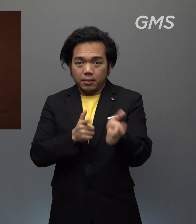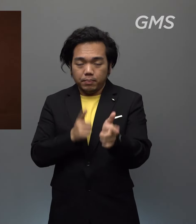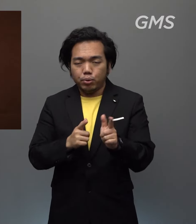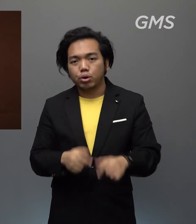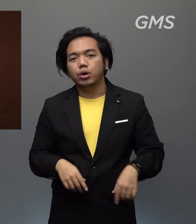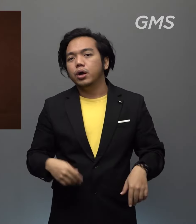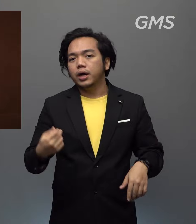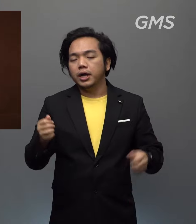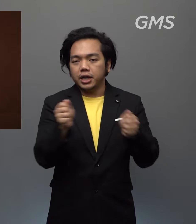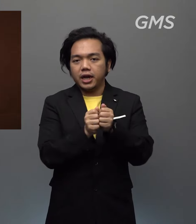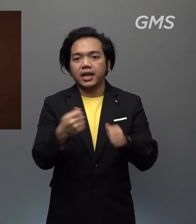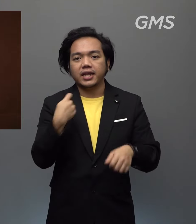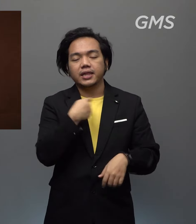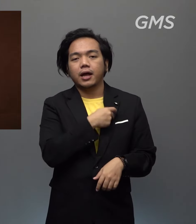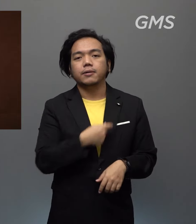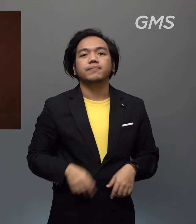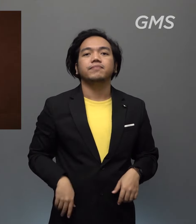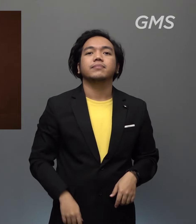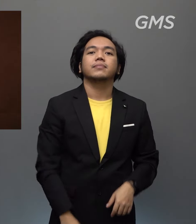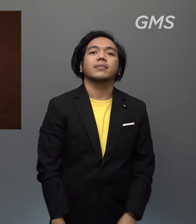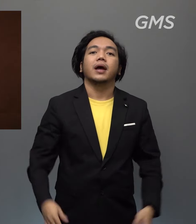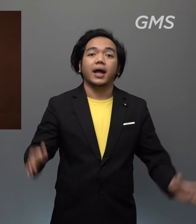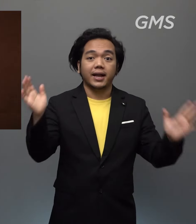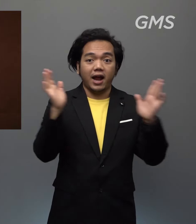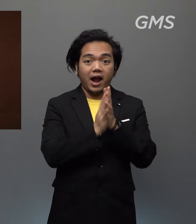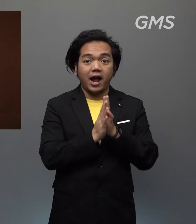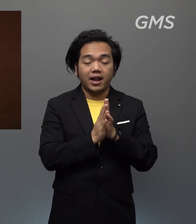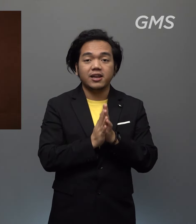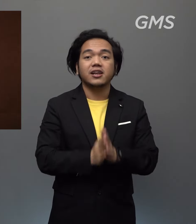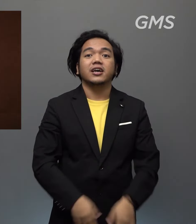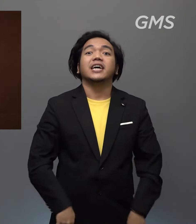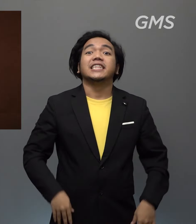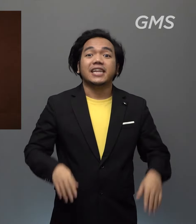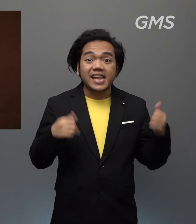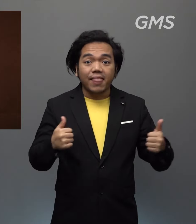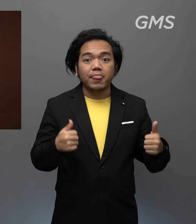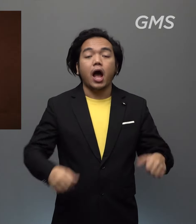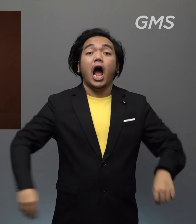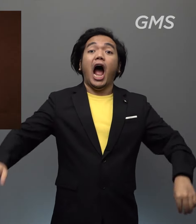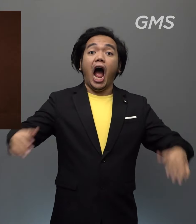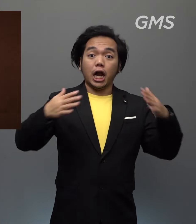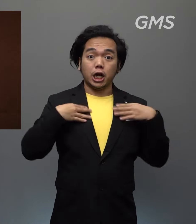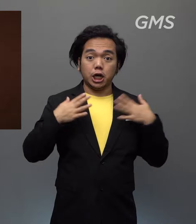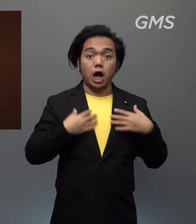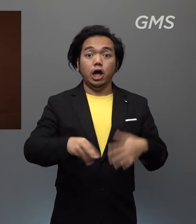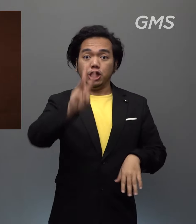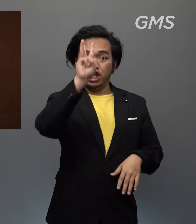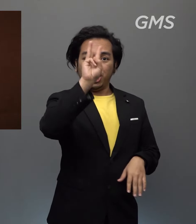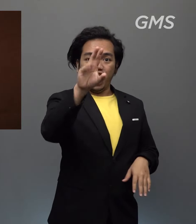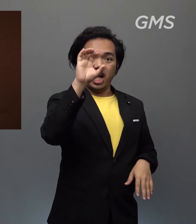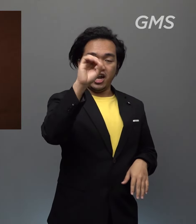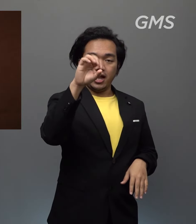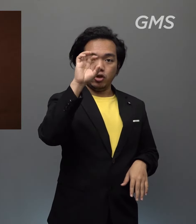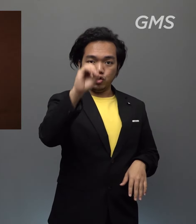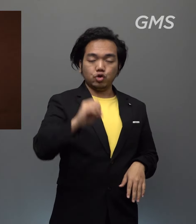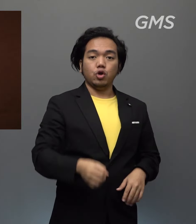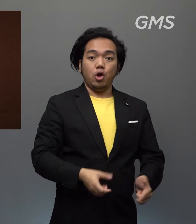Ternyata masih ada 300 orang hebat. Ternyata masih ada 300